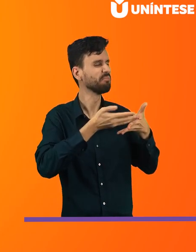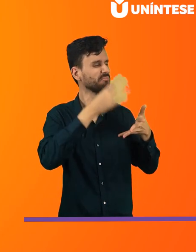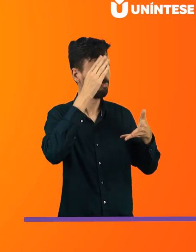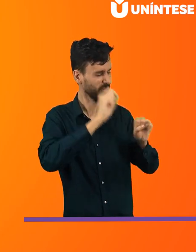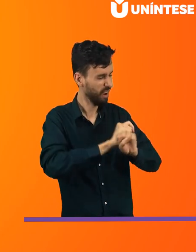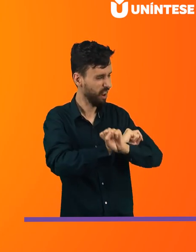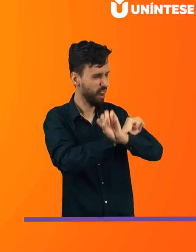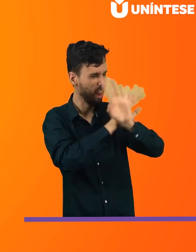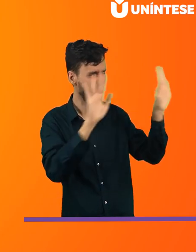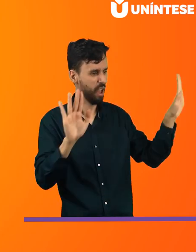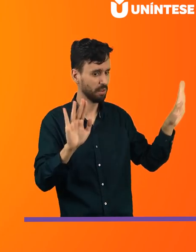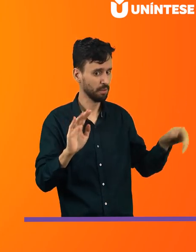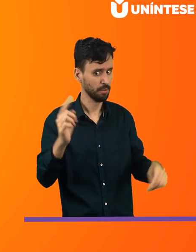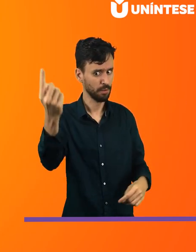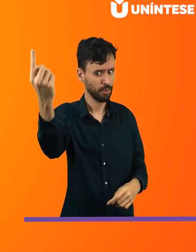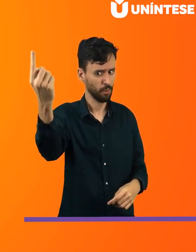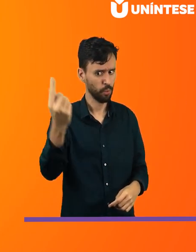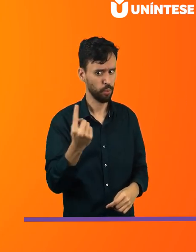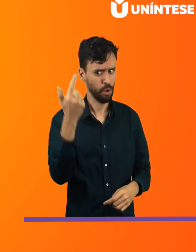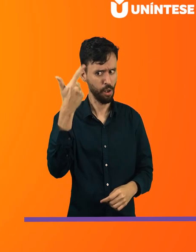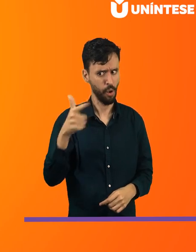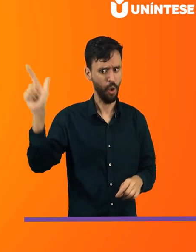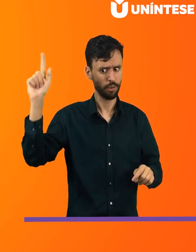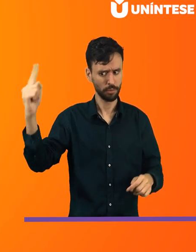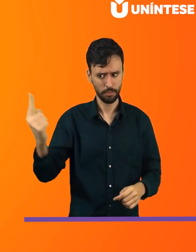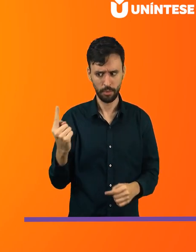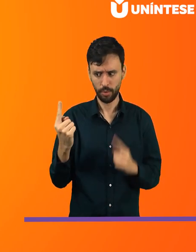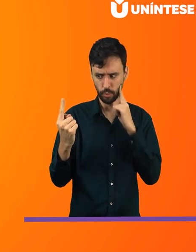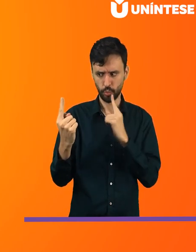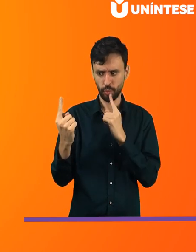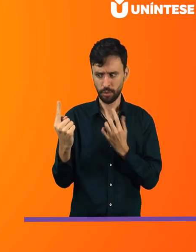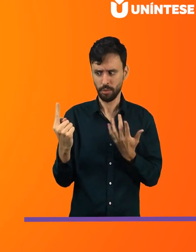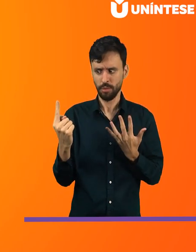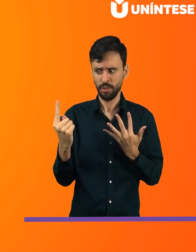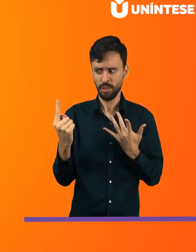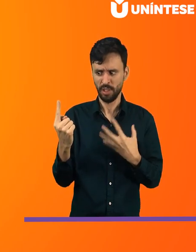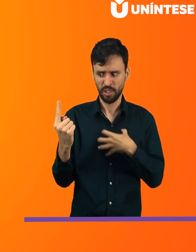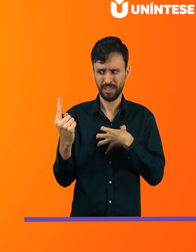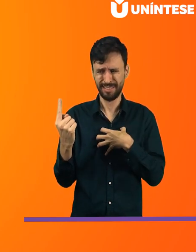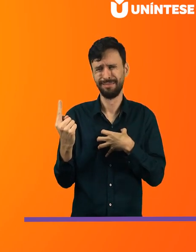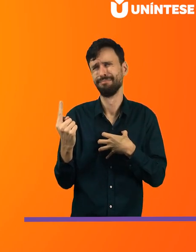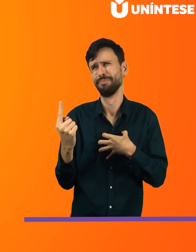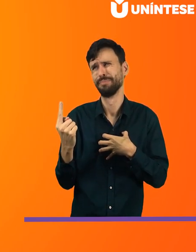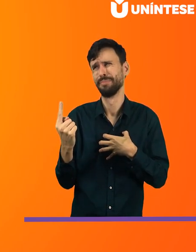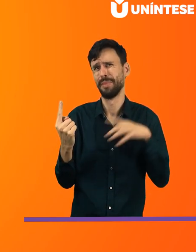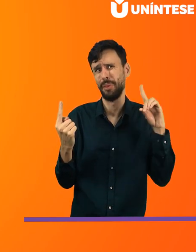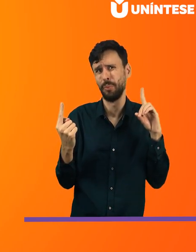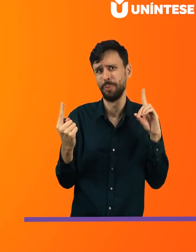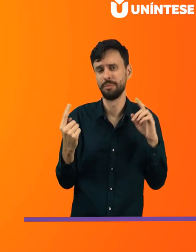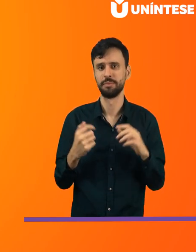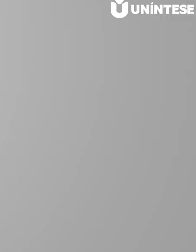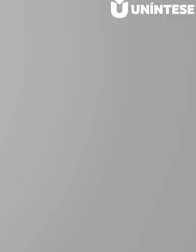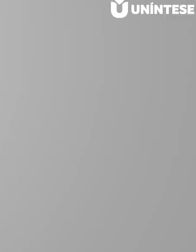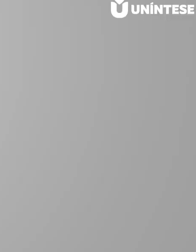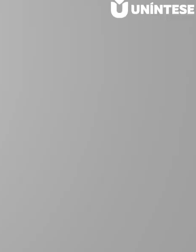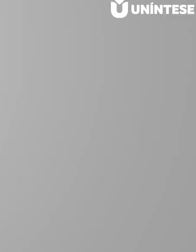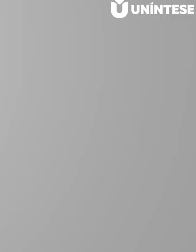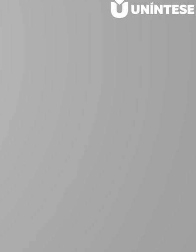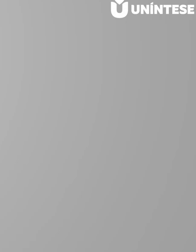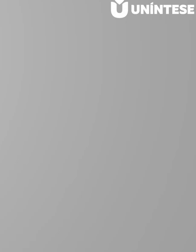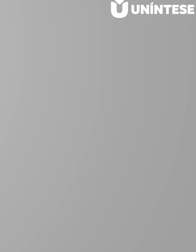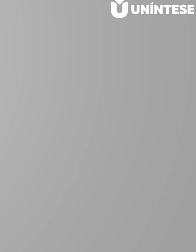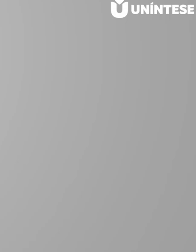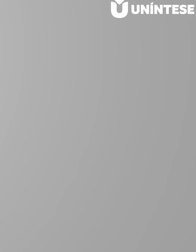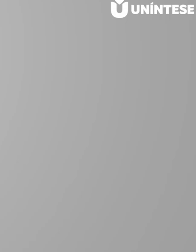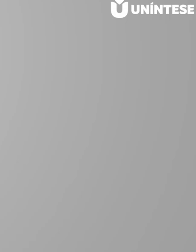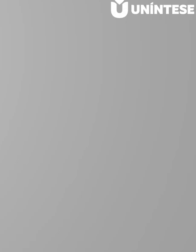ele quer dizer. Quando ele sinaliza, eu entendo. Quando aparece uma pessoa surda que você não conhece, aí você já fica apreensiva. Fala, ai meu Deus,